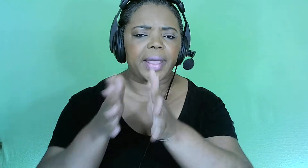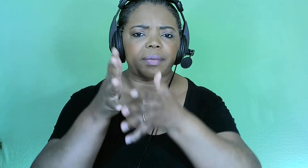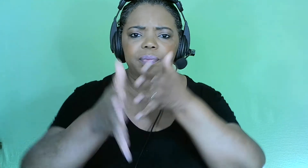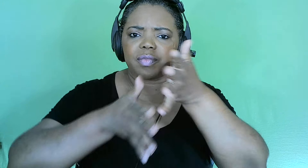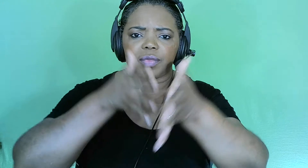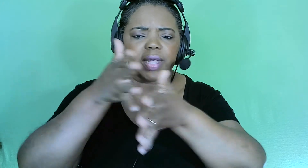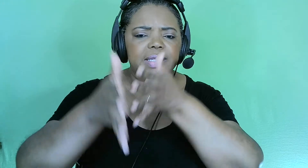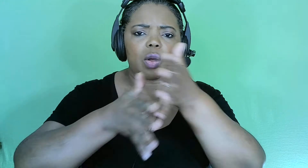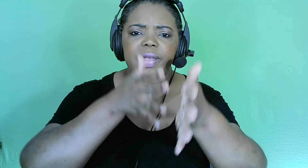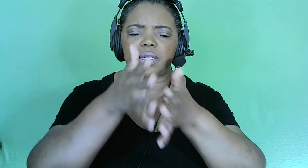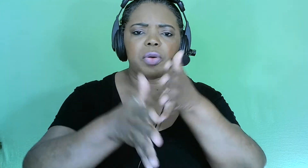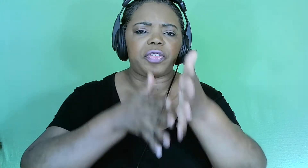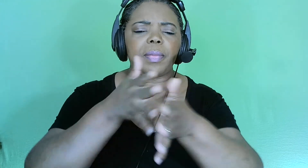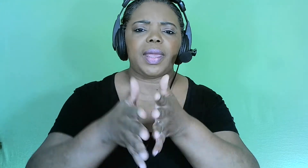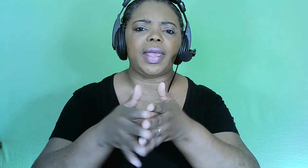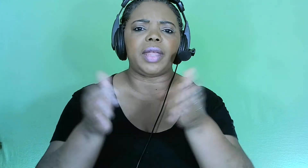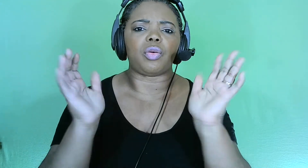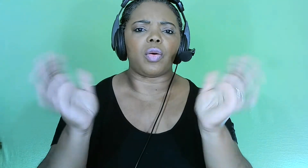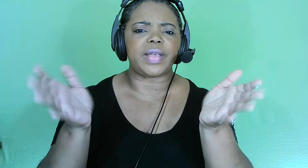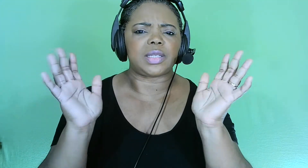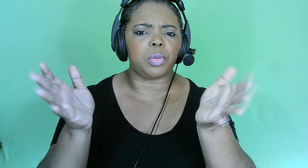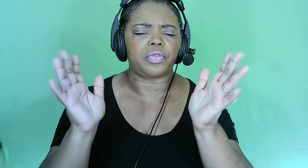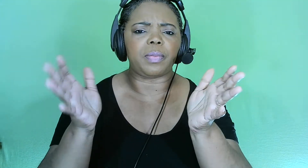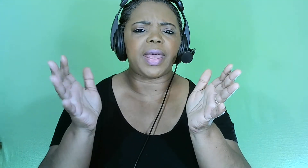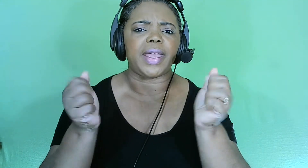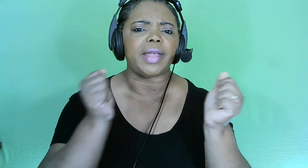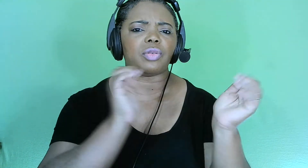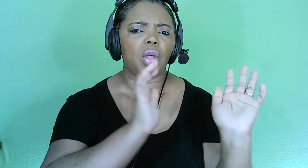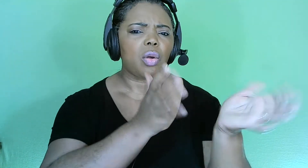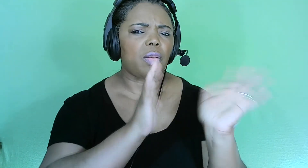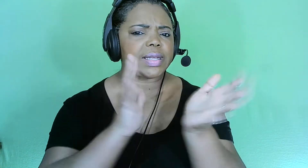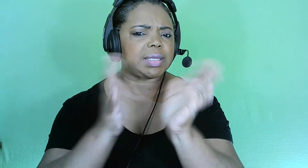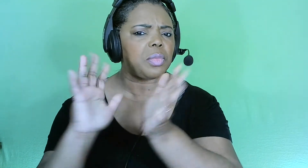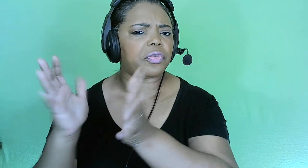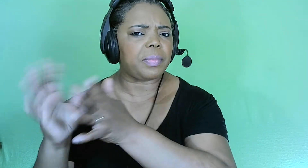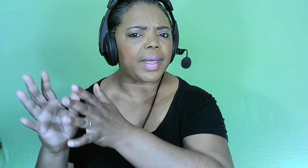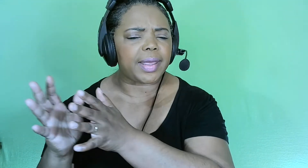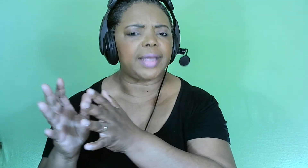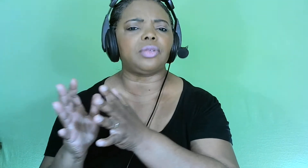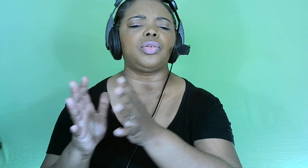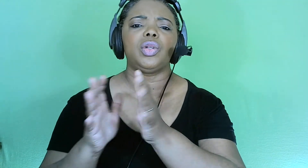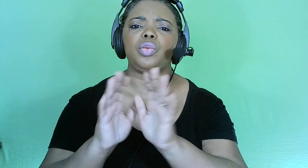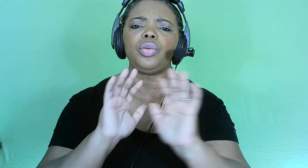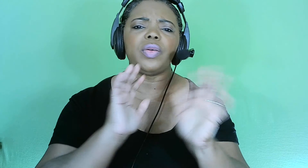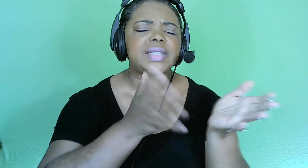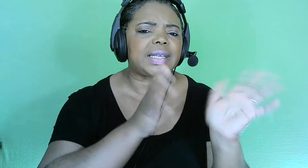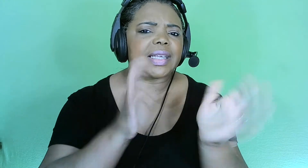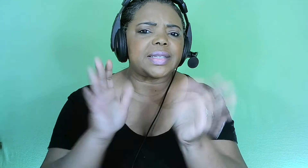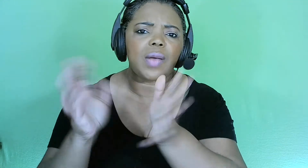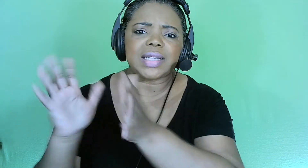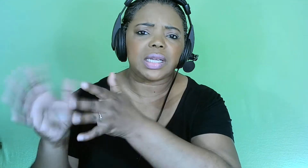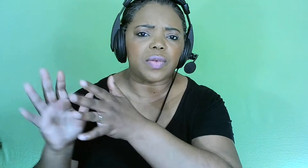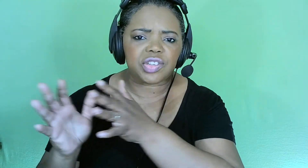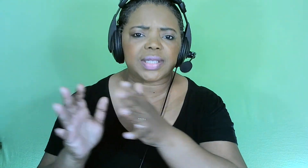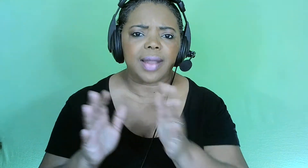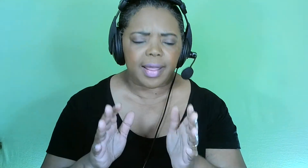também, com esse movimento, com esse movimento, com esse movimento, tudo isso aqui são as línguas de